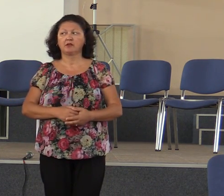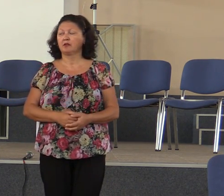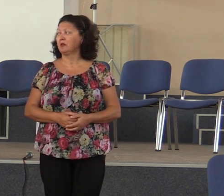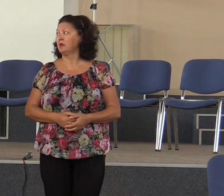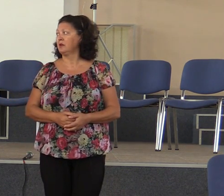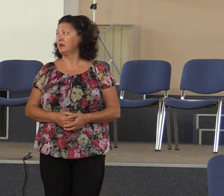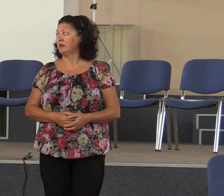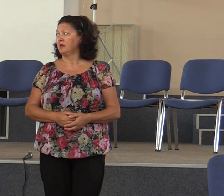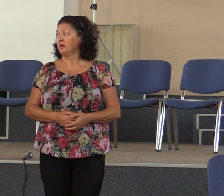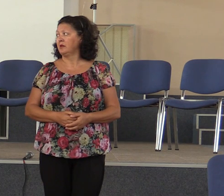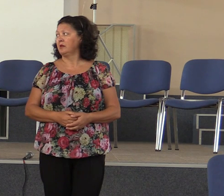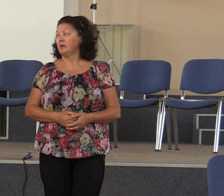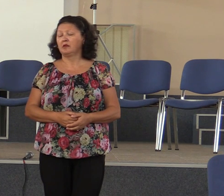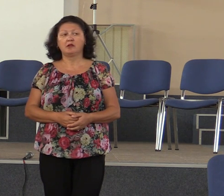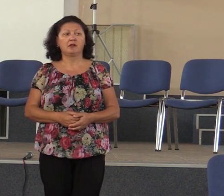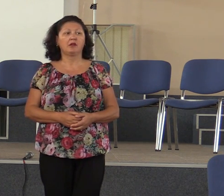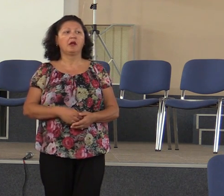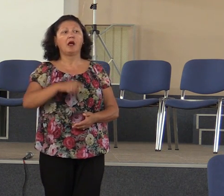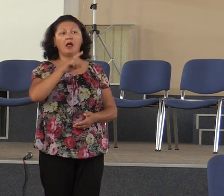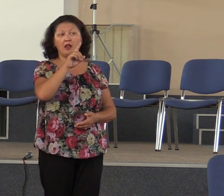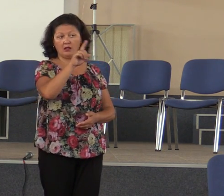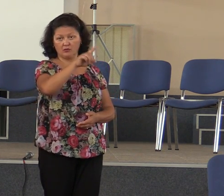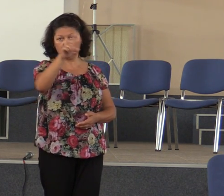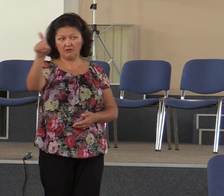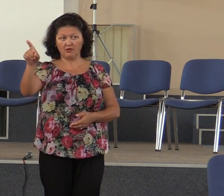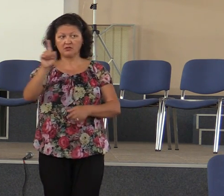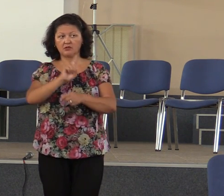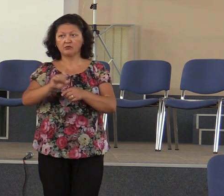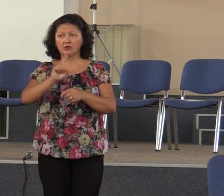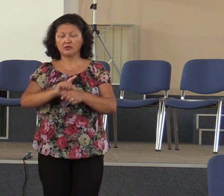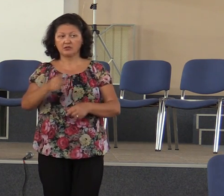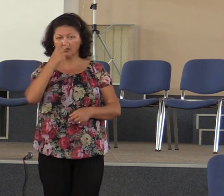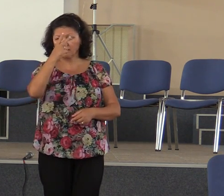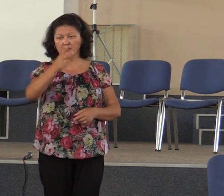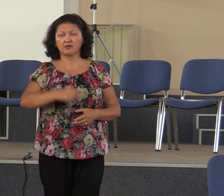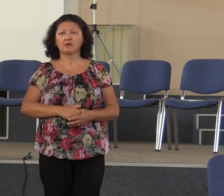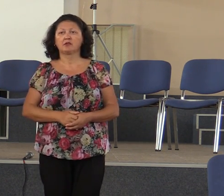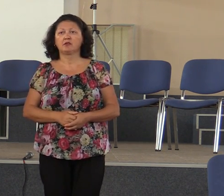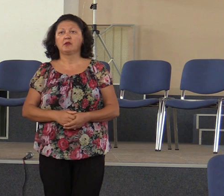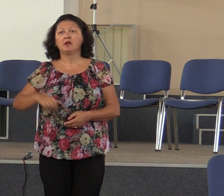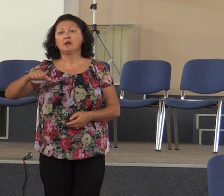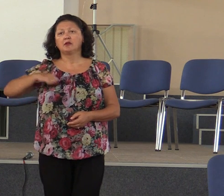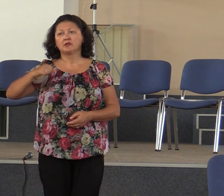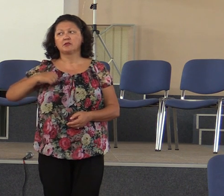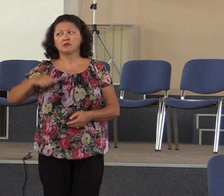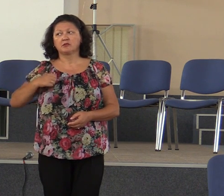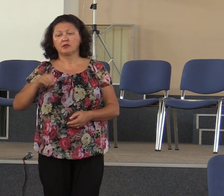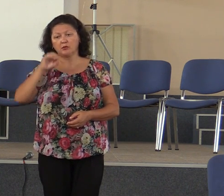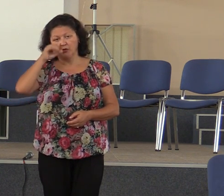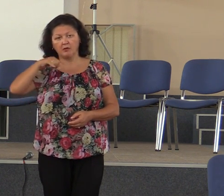La dumneavoastră, lucrurile acestea se văd. Însă sunt oameni care